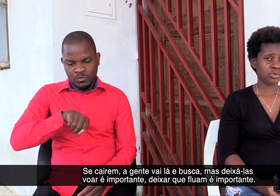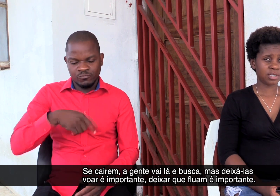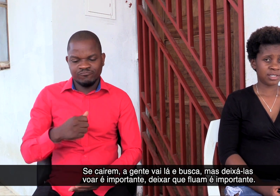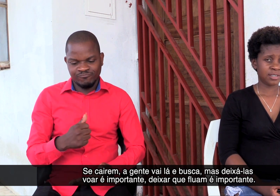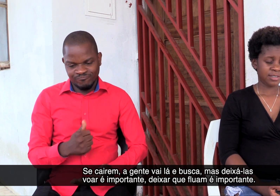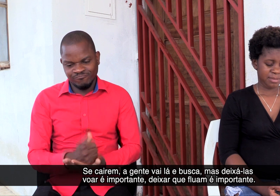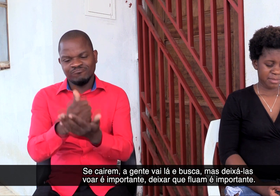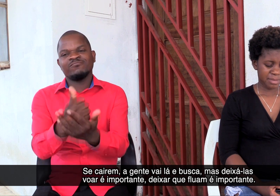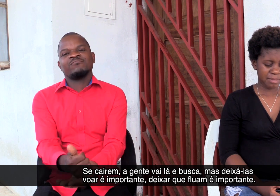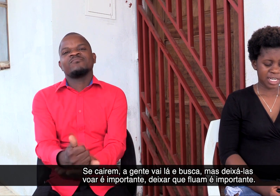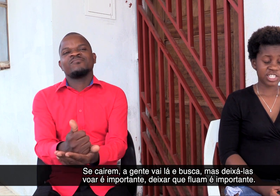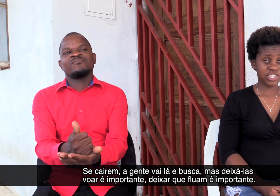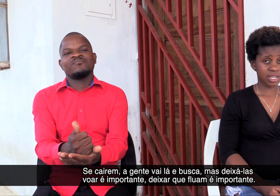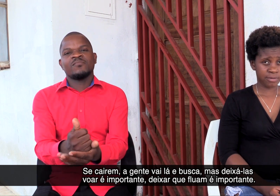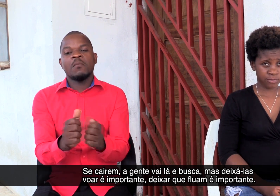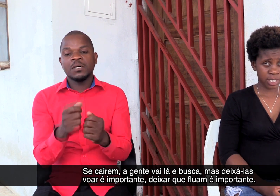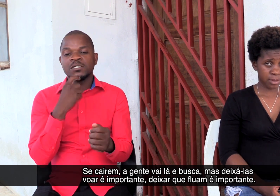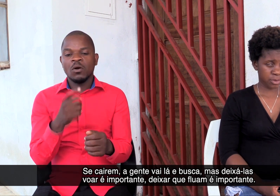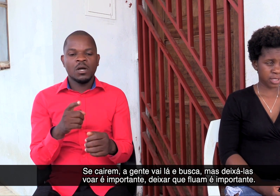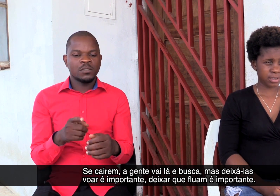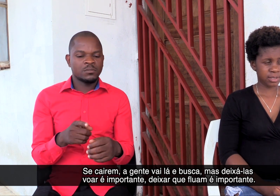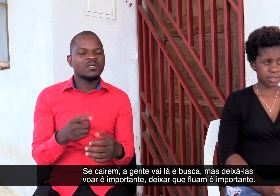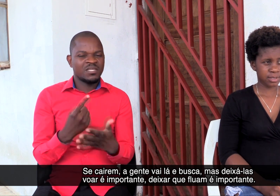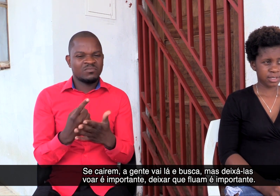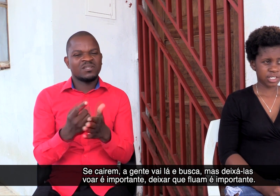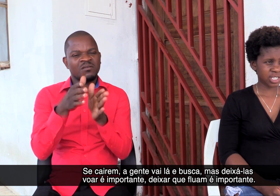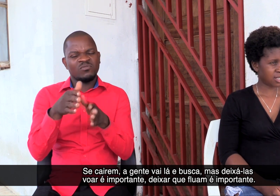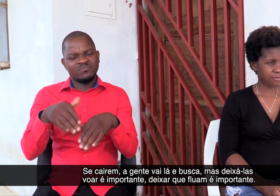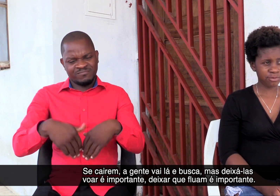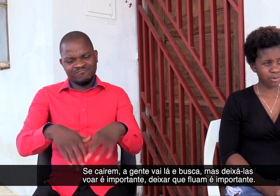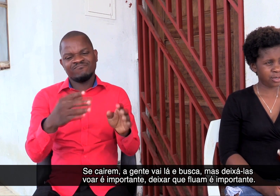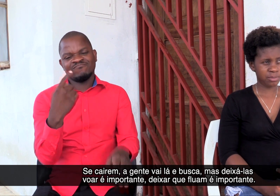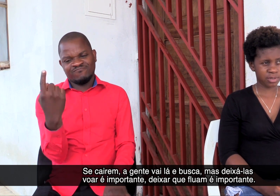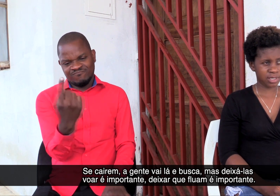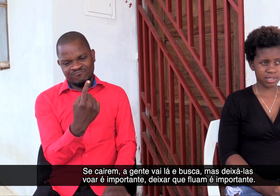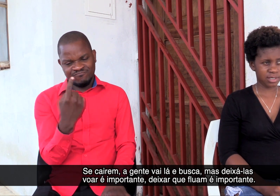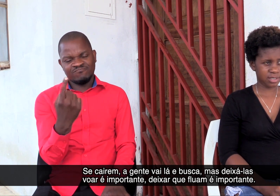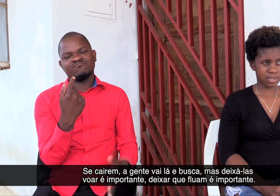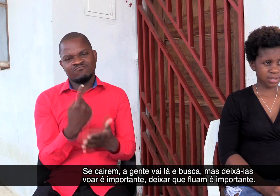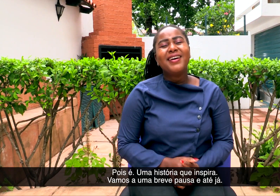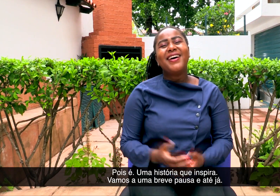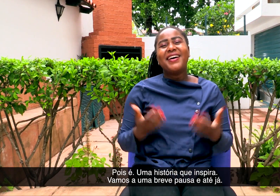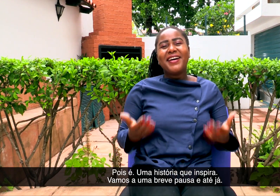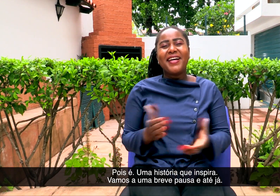e busca, né? Mas deixar voar é importante. Deixar que fluam é importante.